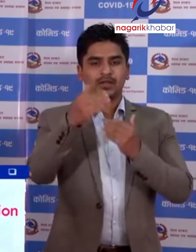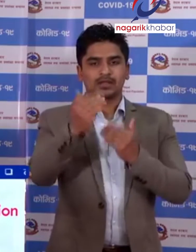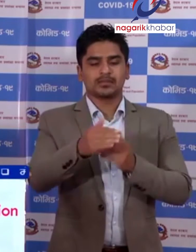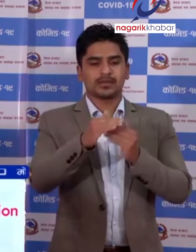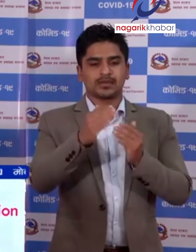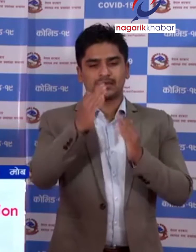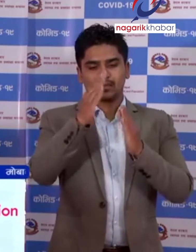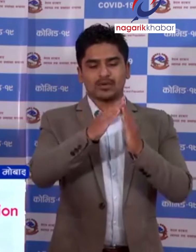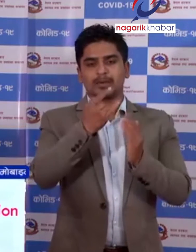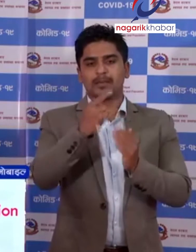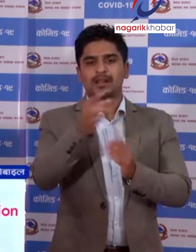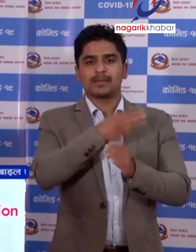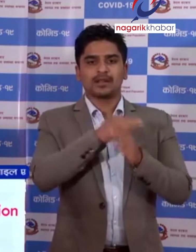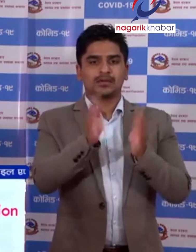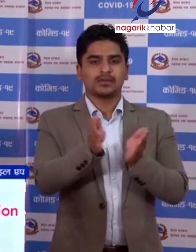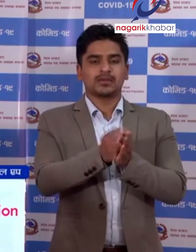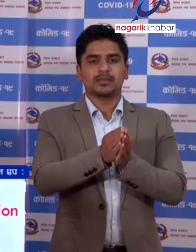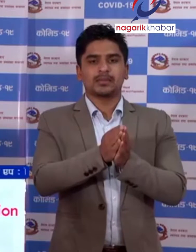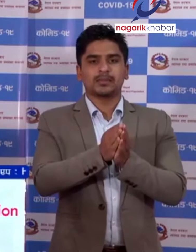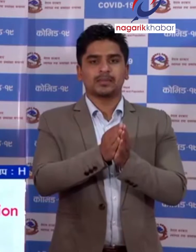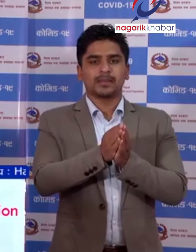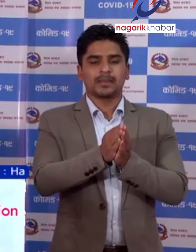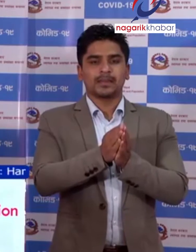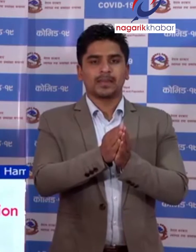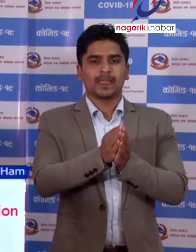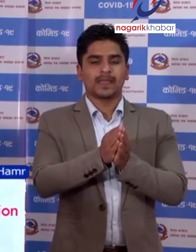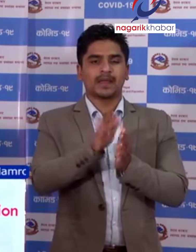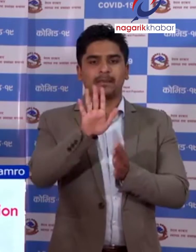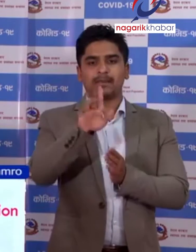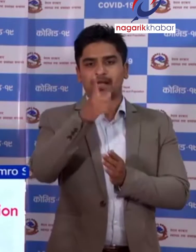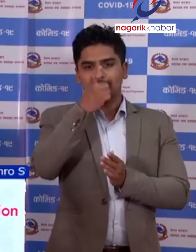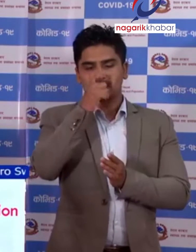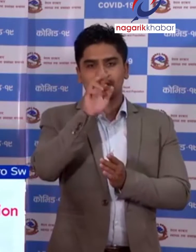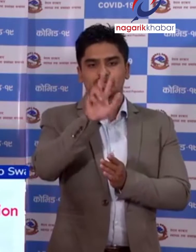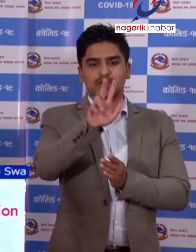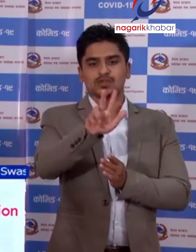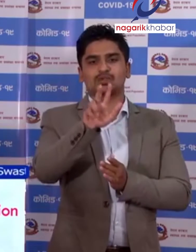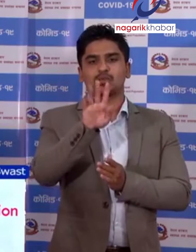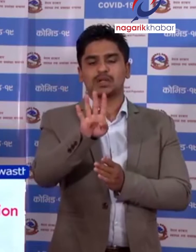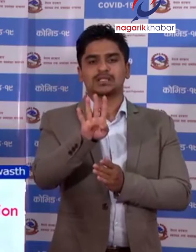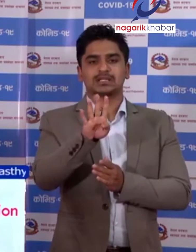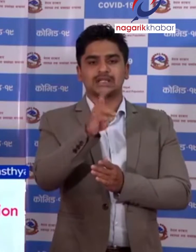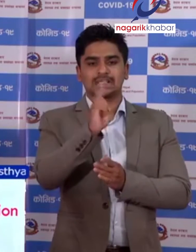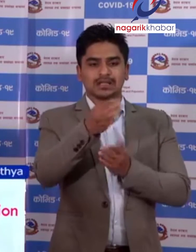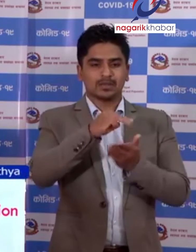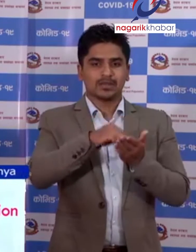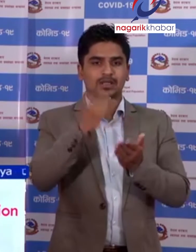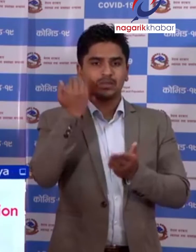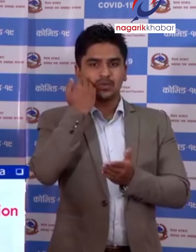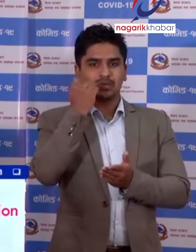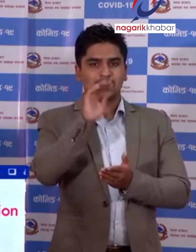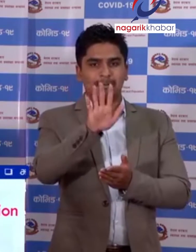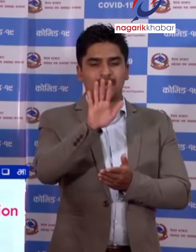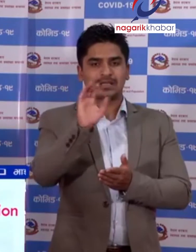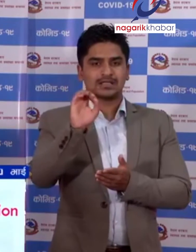हालसम्म डिस्चार्ज हुनुहुनेहरूको जम्मा संख्या 584, त्यसमध्ये पुरुष